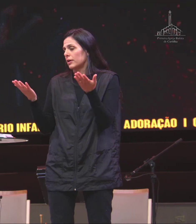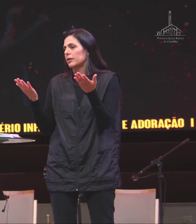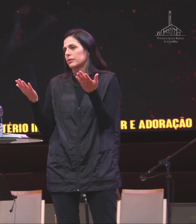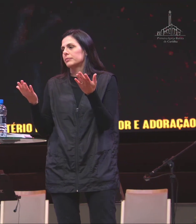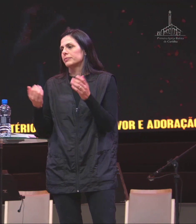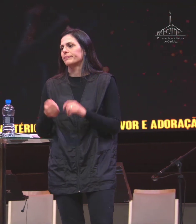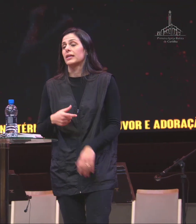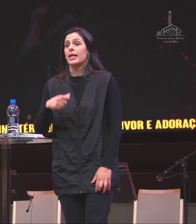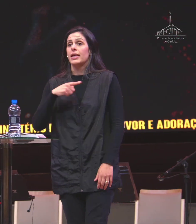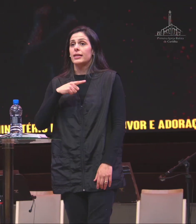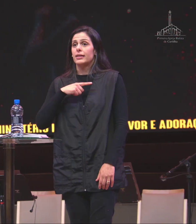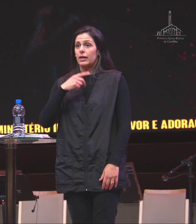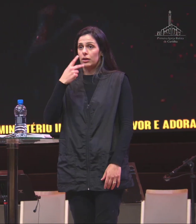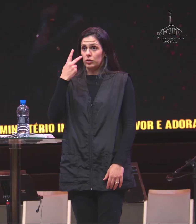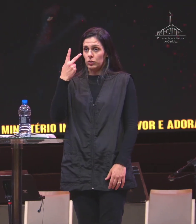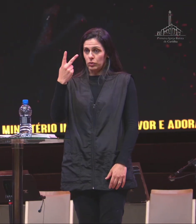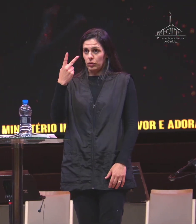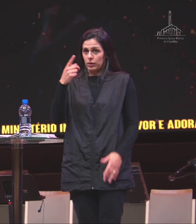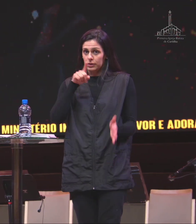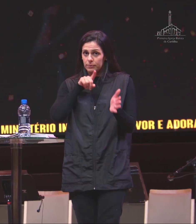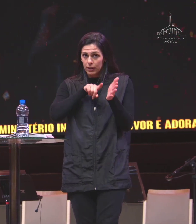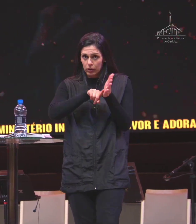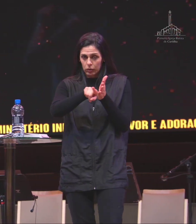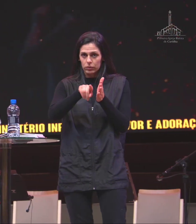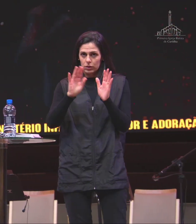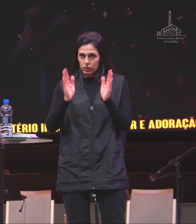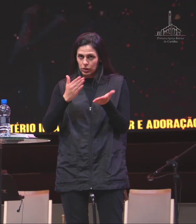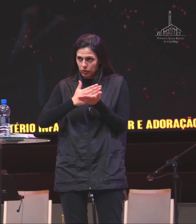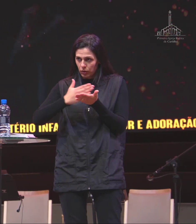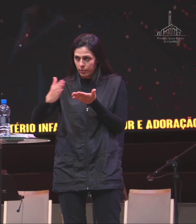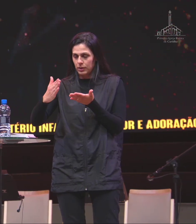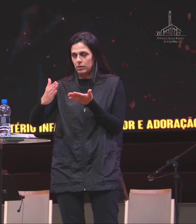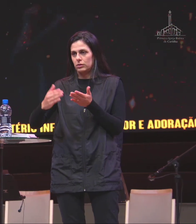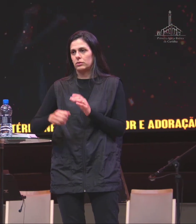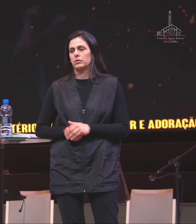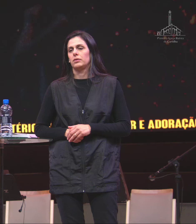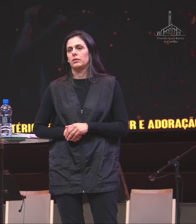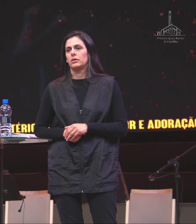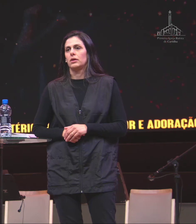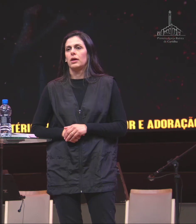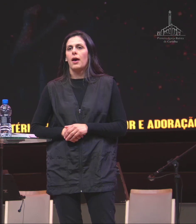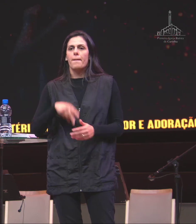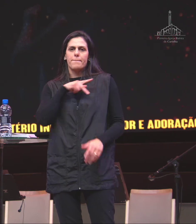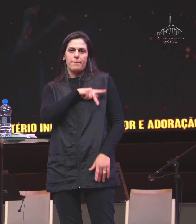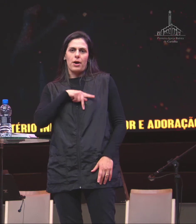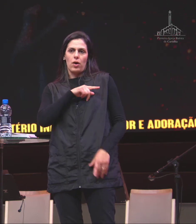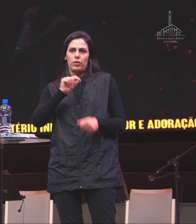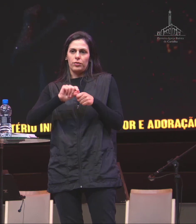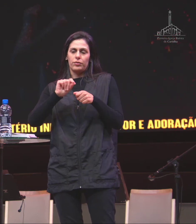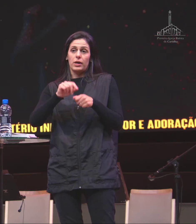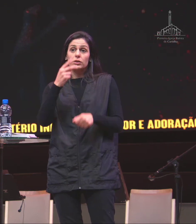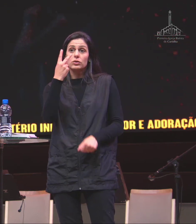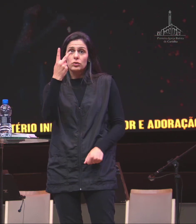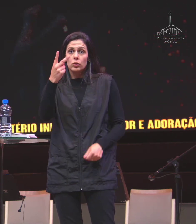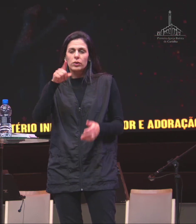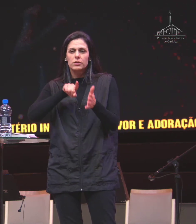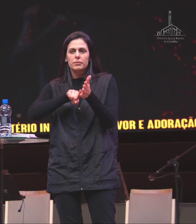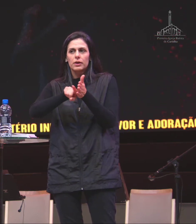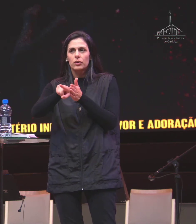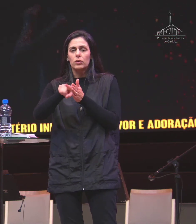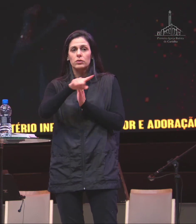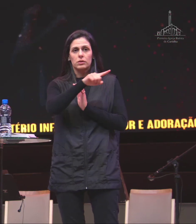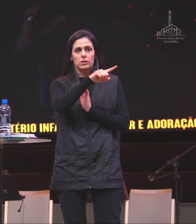Paulo e mandava para mim, né? Ela tem até hoje as cartas, acredita? Eu não tenho, mas Priscila, me perdoe. Mas